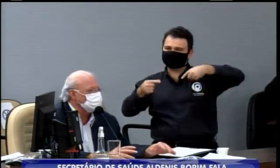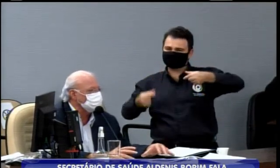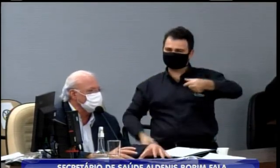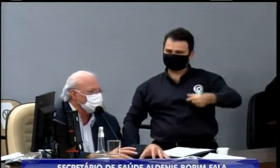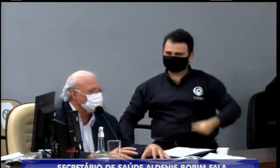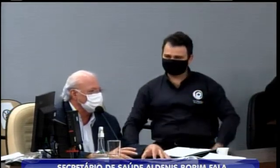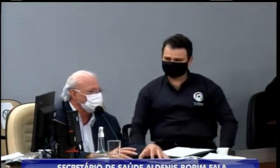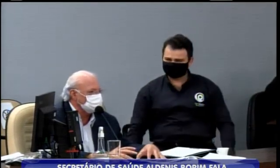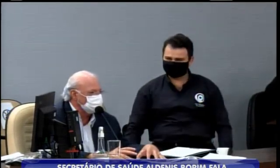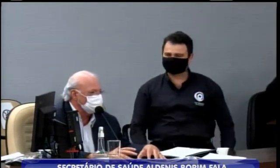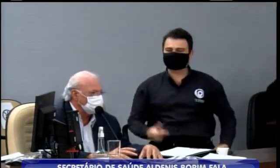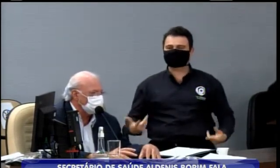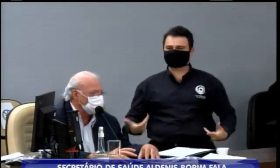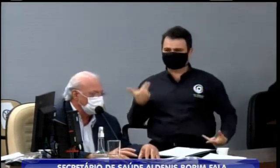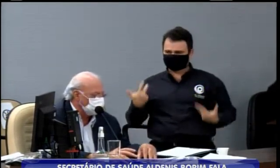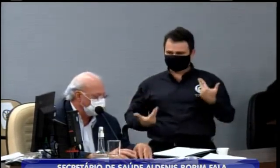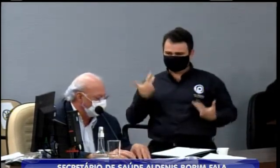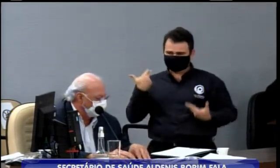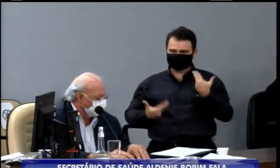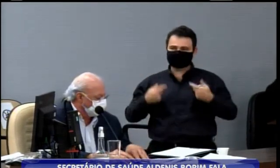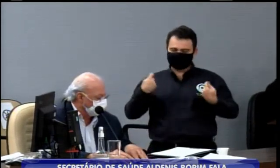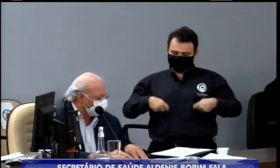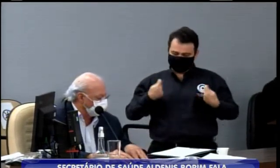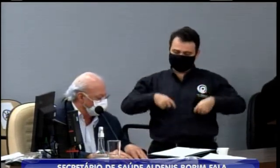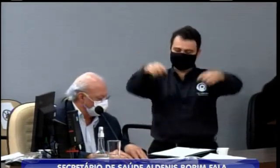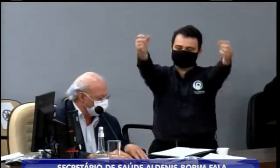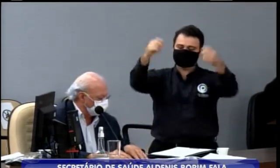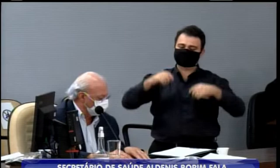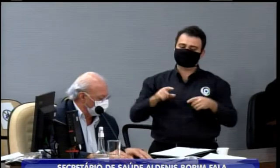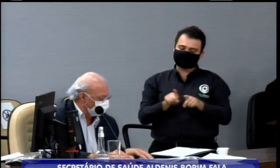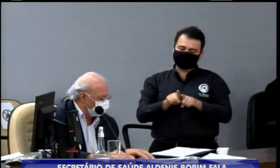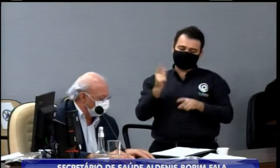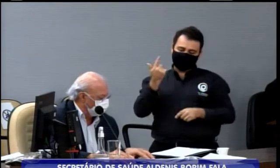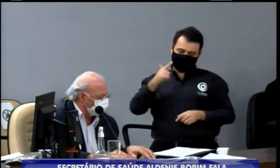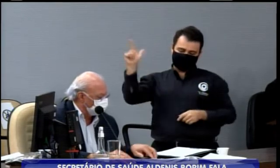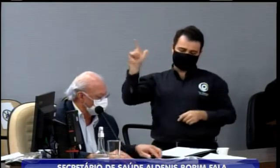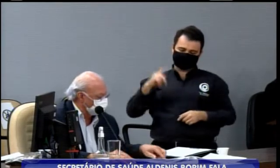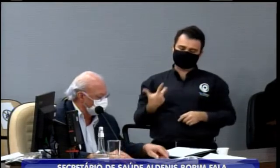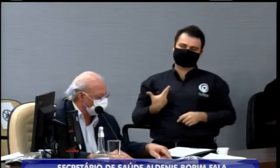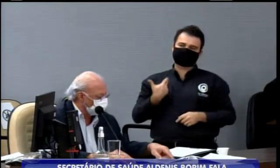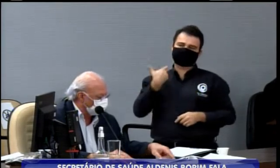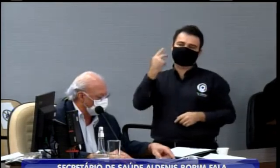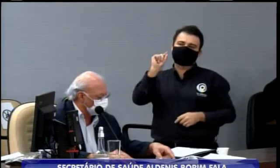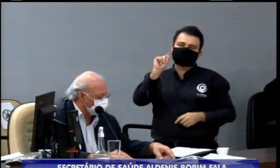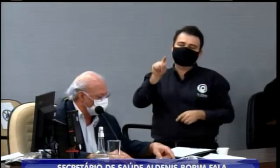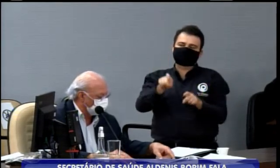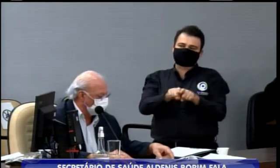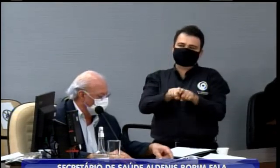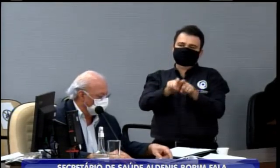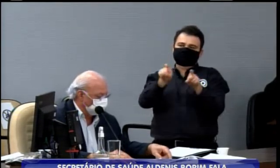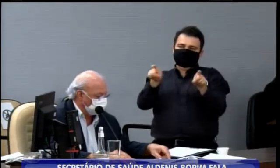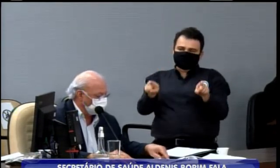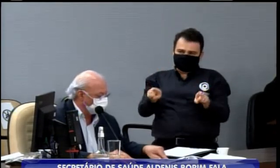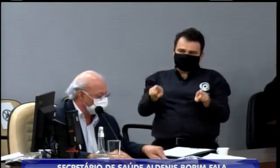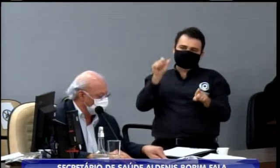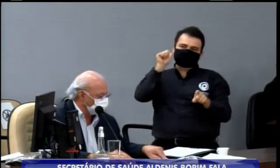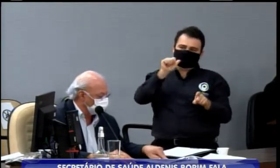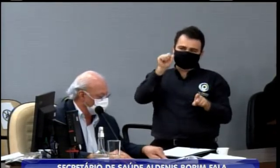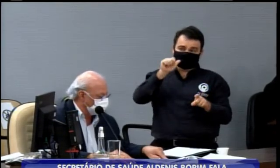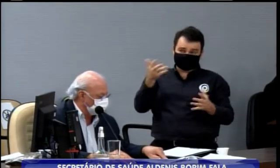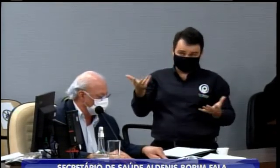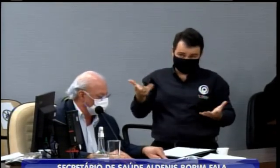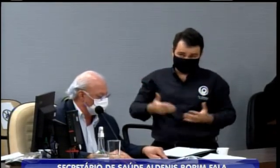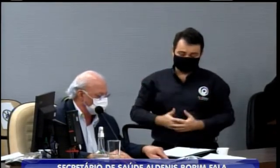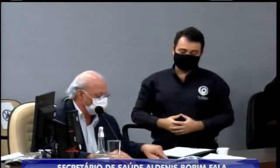1.500, 1.700 cirurgias, né? Por exemplo, cirurgia ginecológica, que é outra